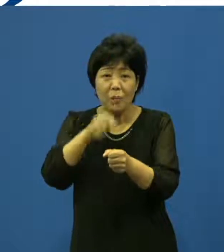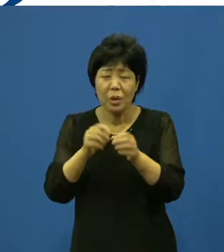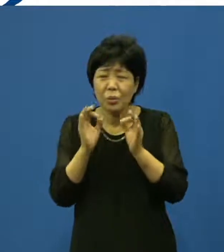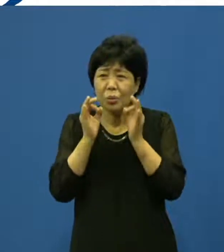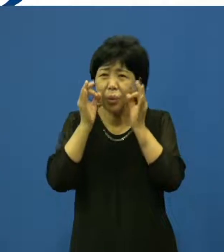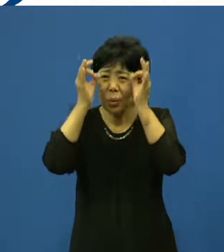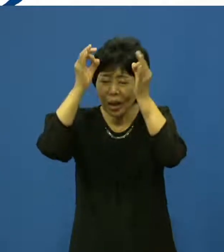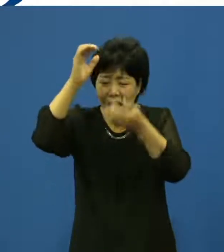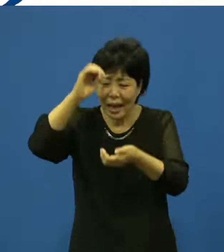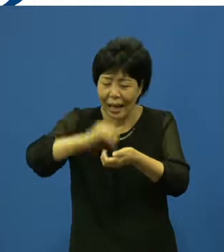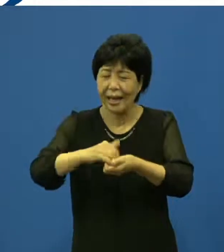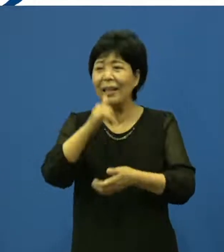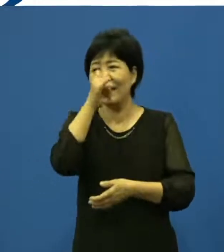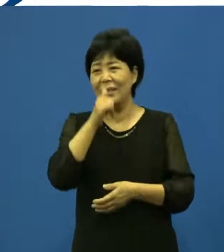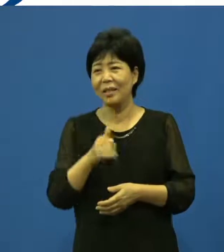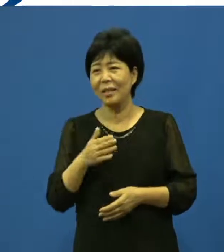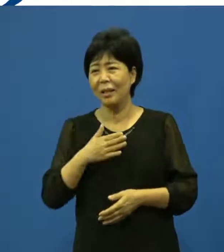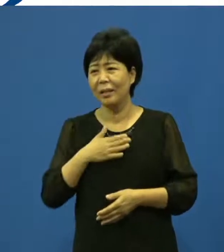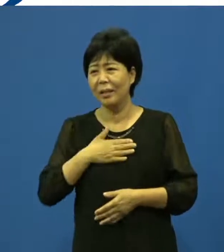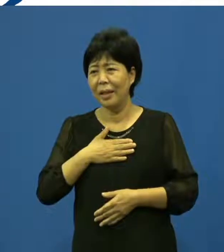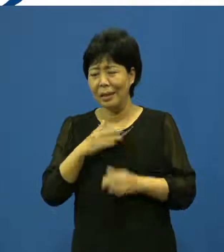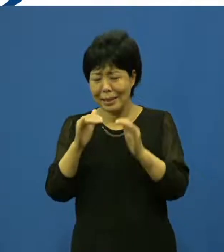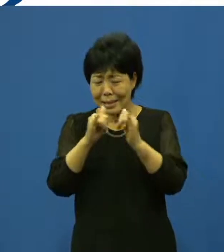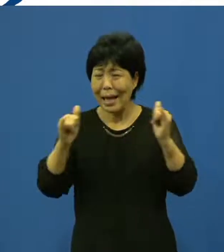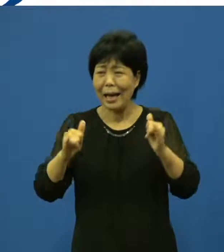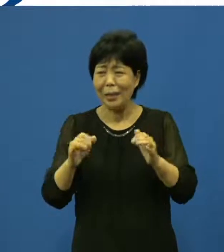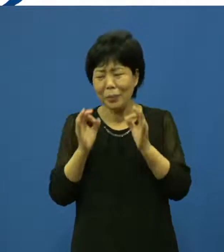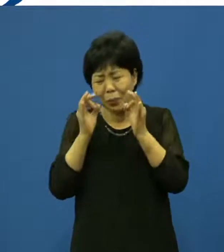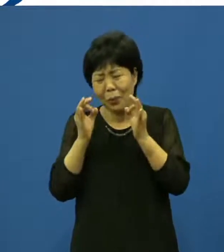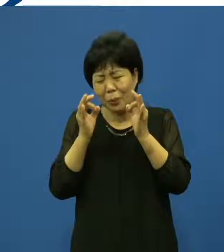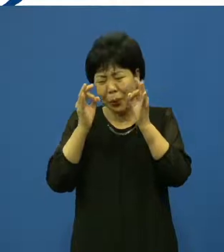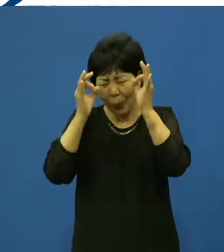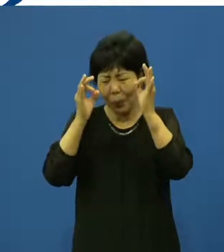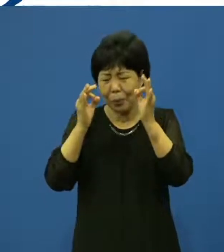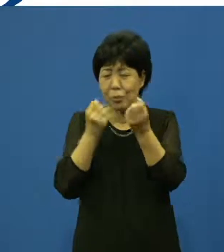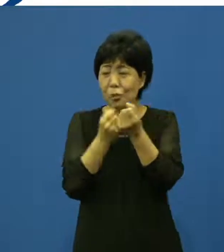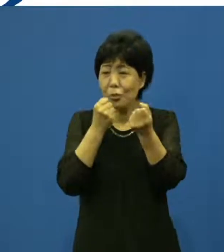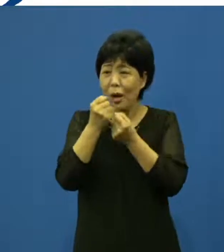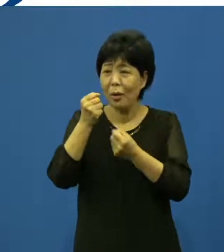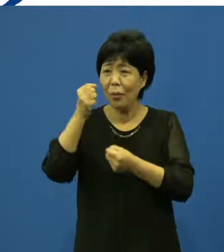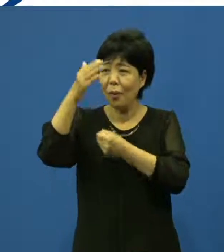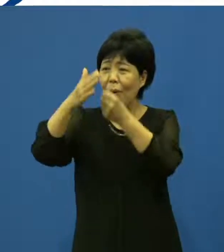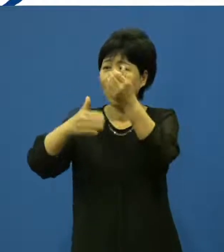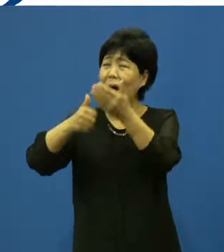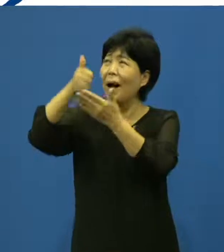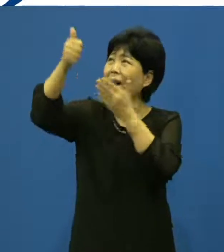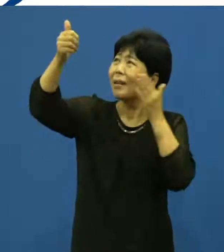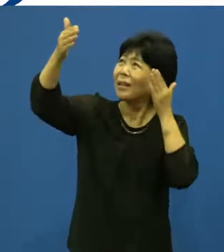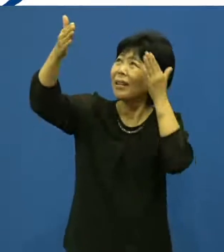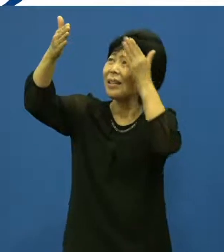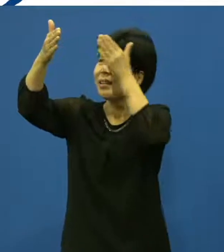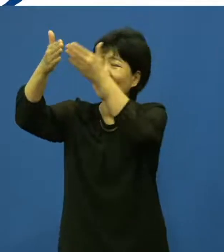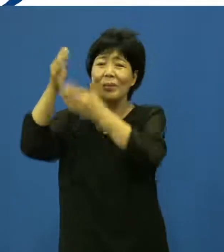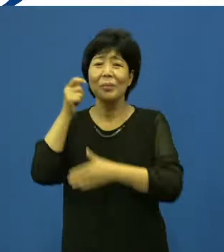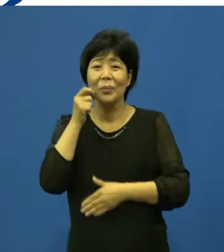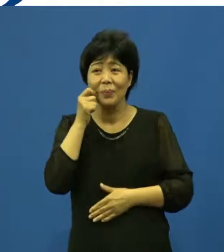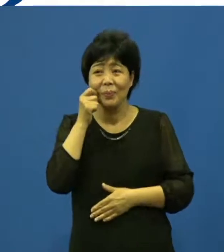우리가 아무리 노력을 해도 하나님에게 도달할 수 없다는 거예요. 우리의 노력으로는 하나님에게 나아갈 수 없다는